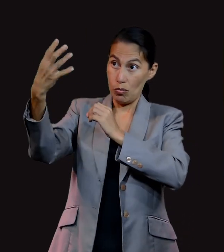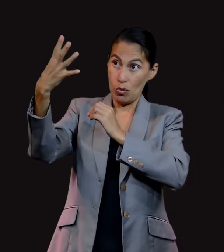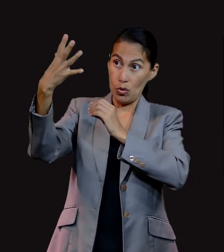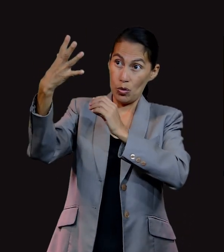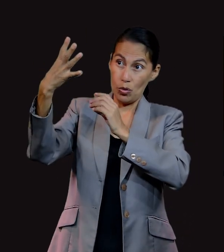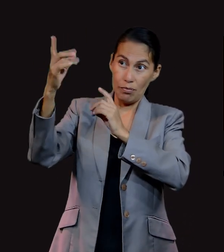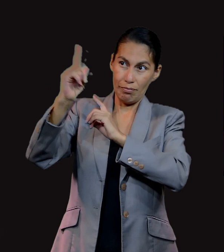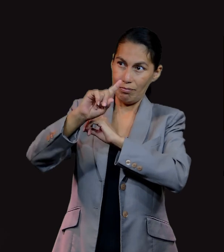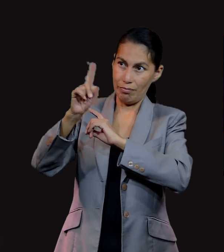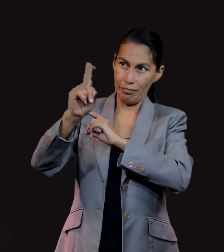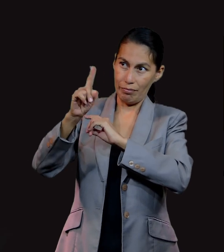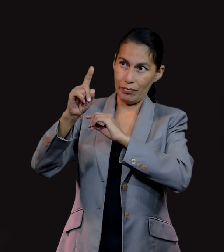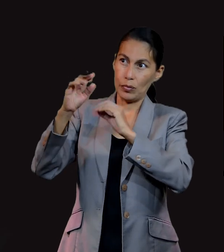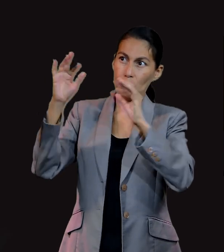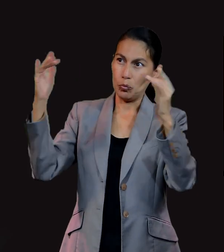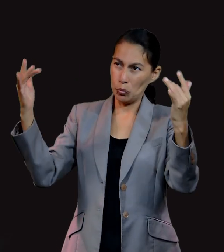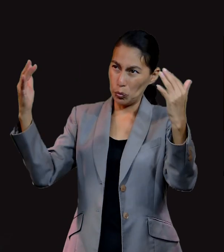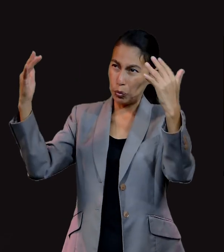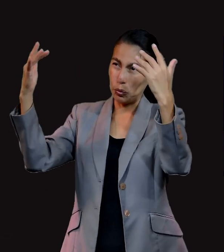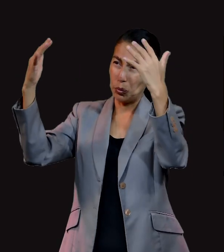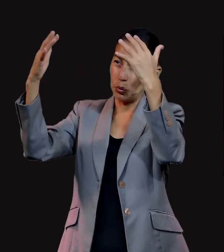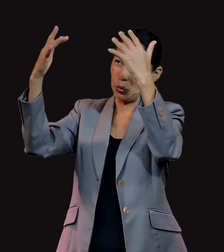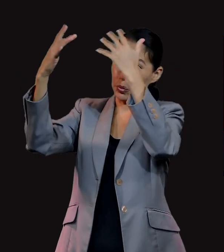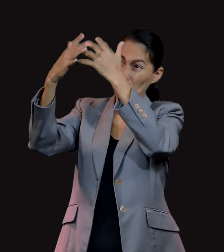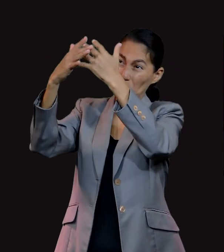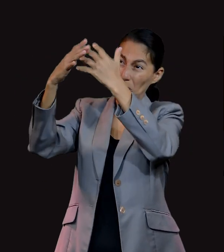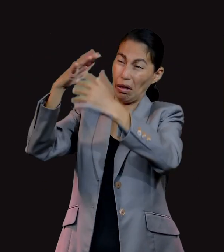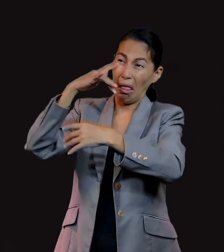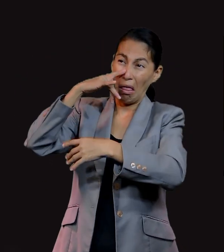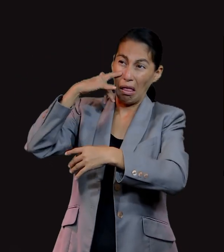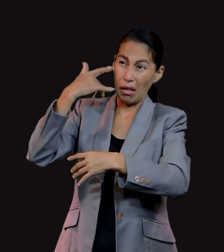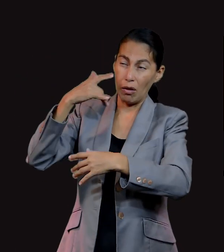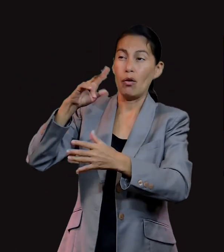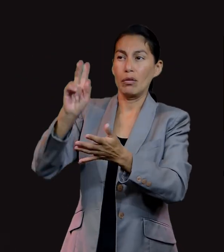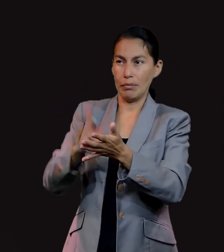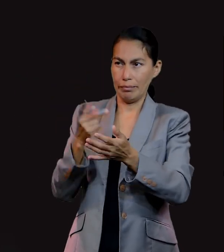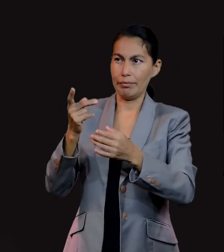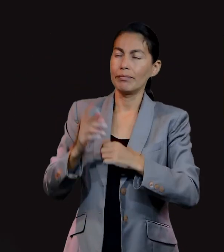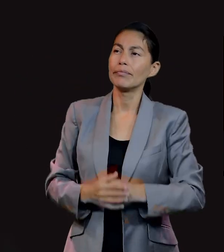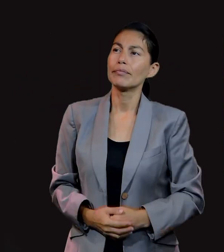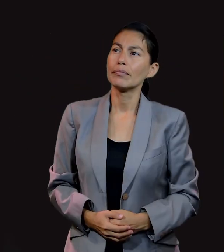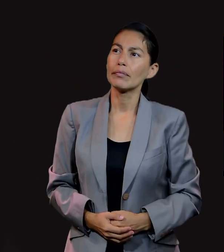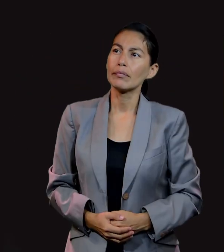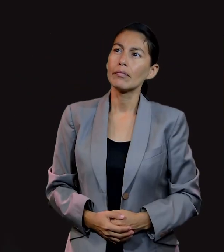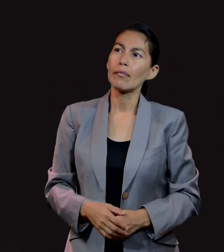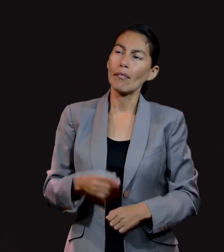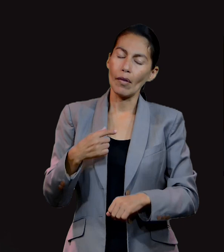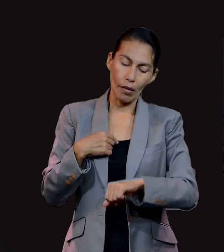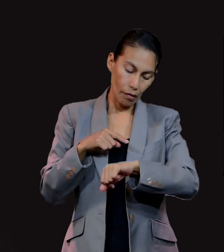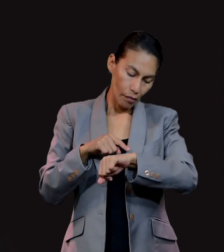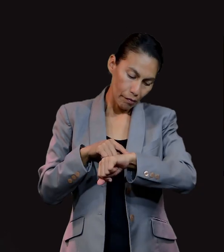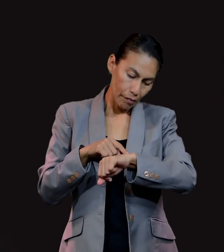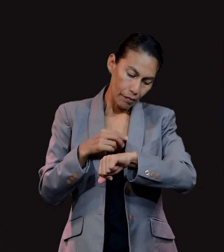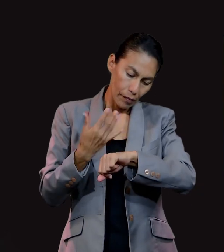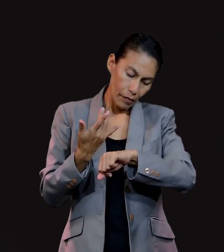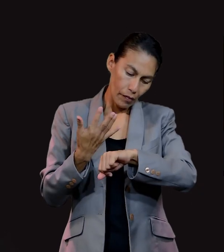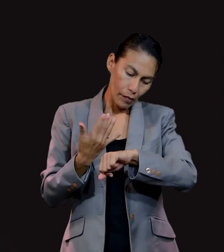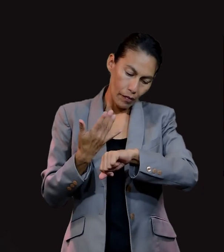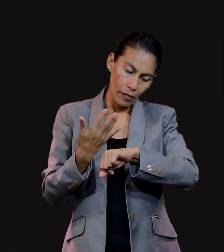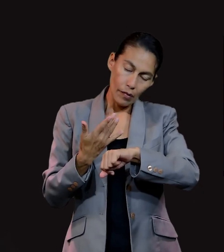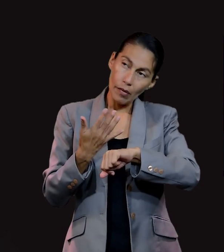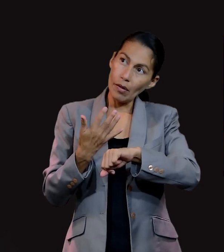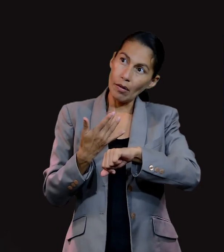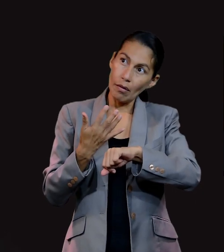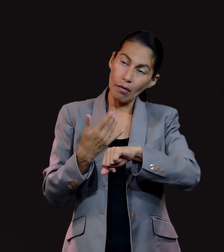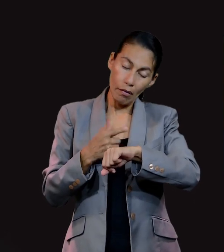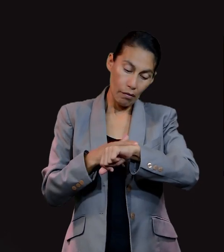dio la tercera prueba que yo había pedido al Señor ya que era un compromiso muy serio yo siempre vi el ministerio